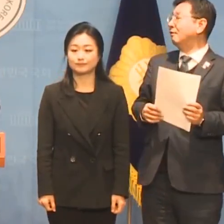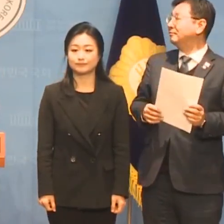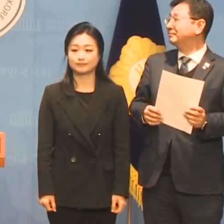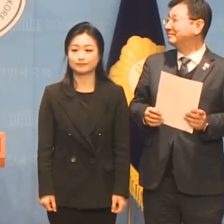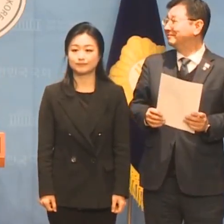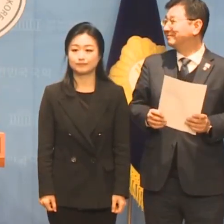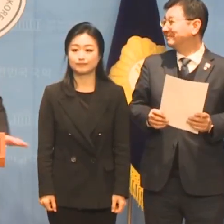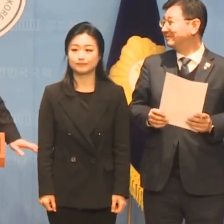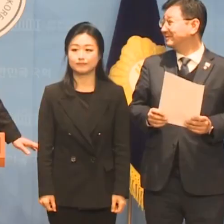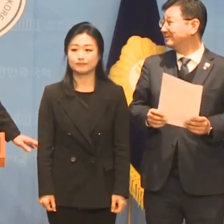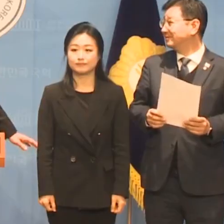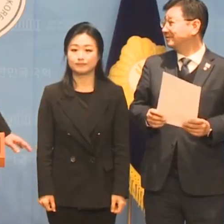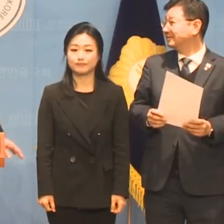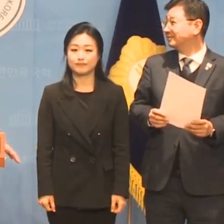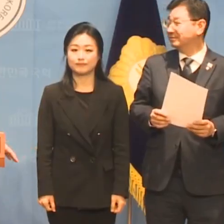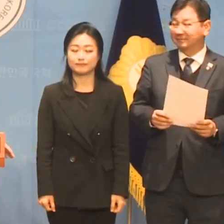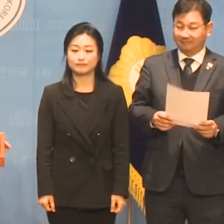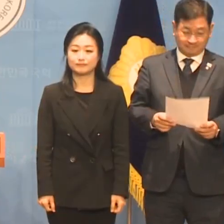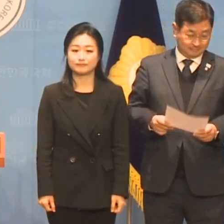이쪽으로 한번.